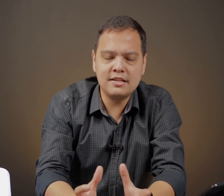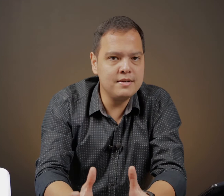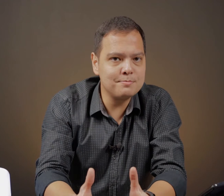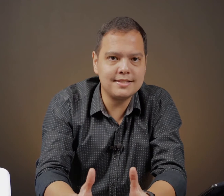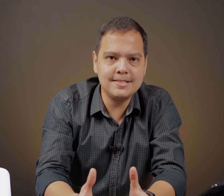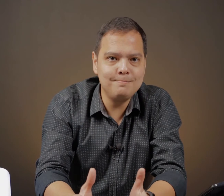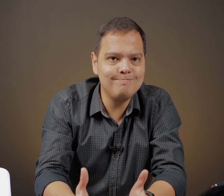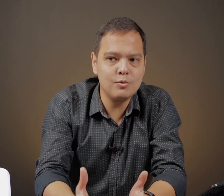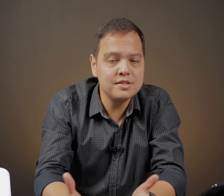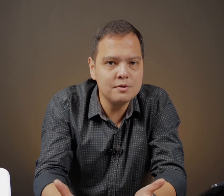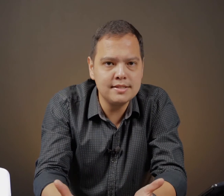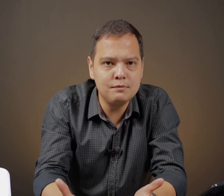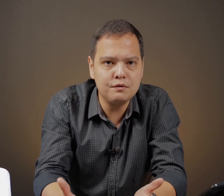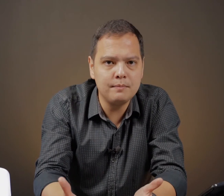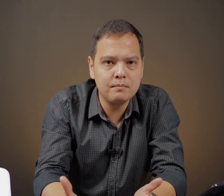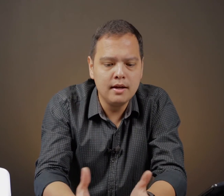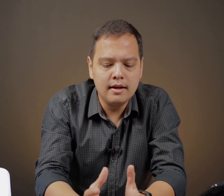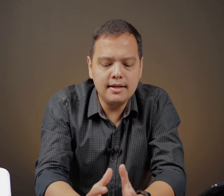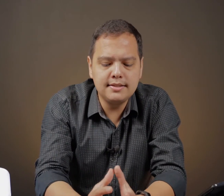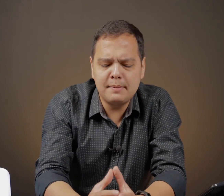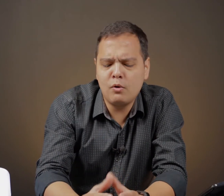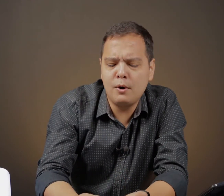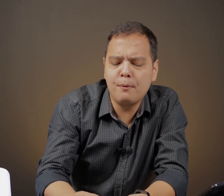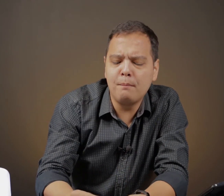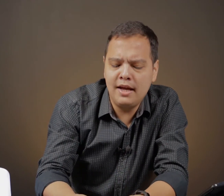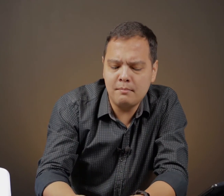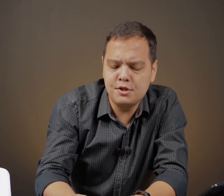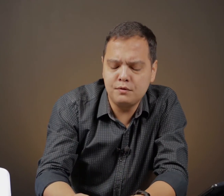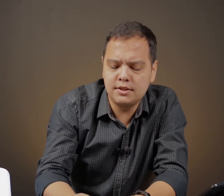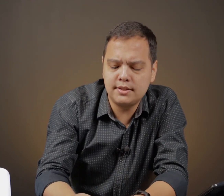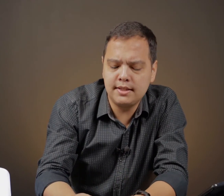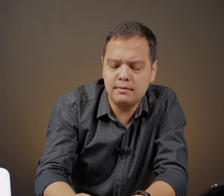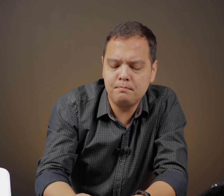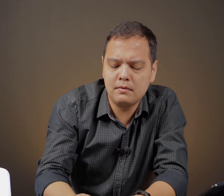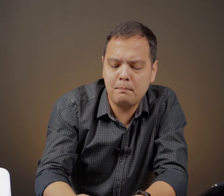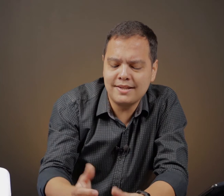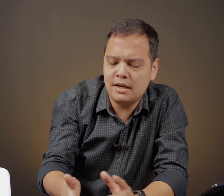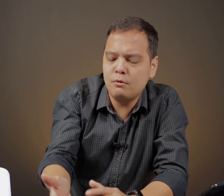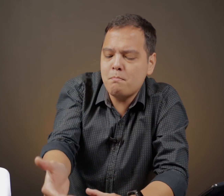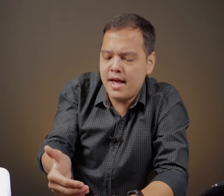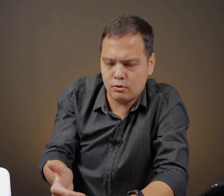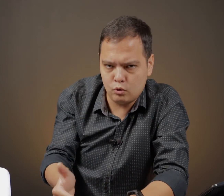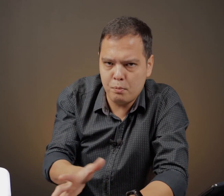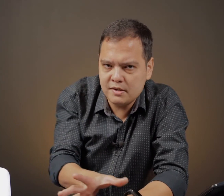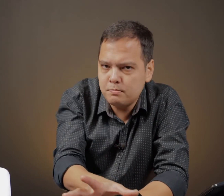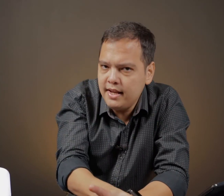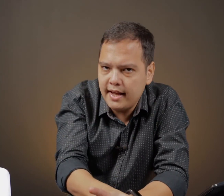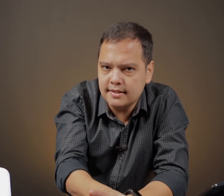mesmo assim não conseguiram se desenvolver. E sabe qual que é o problema de você passar por um método ou por uma experiência